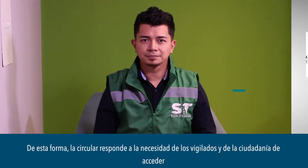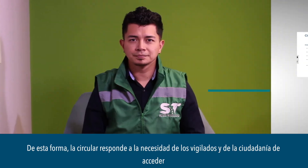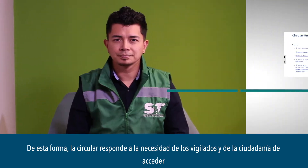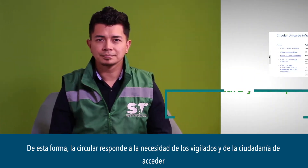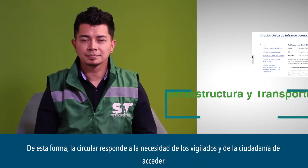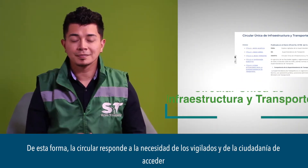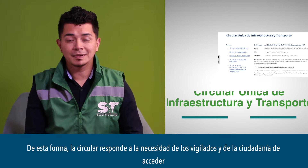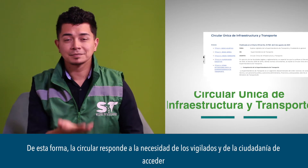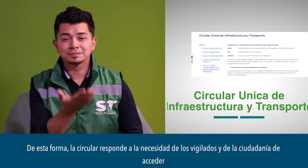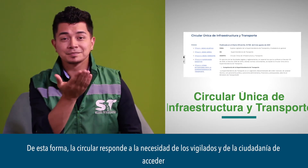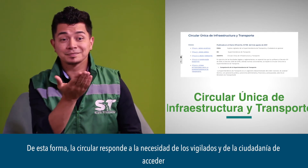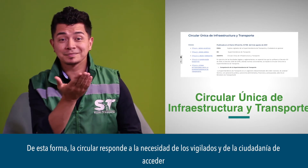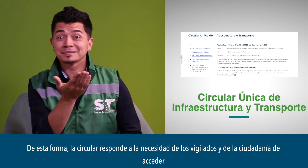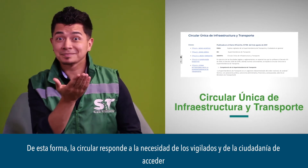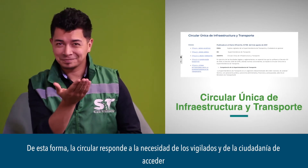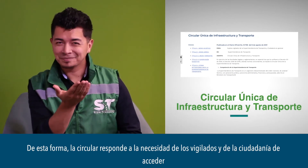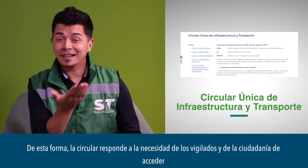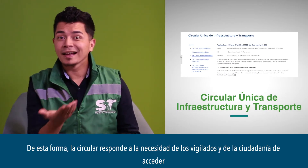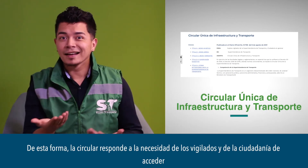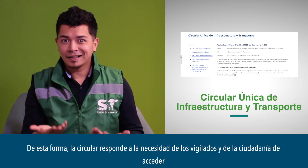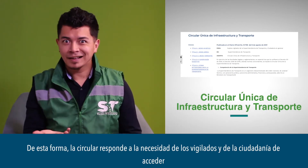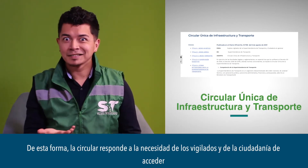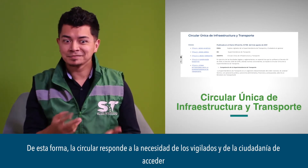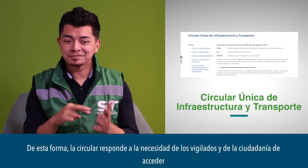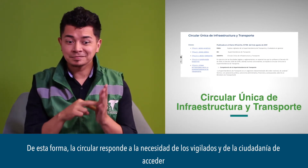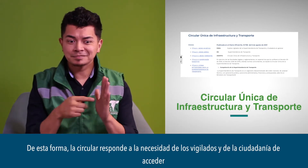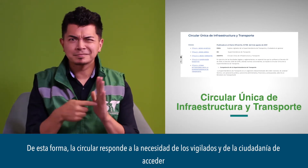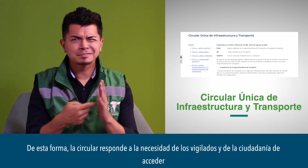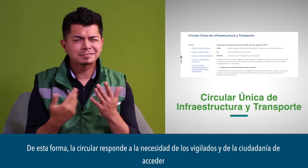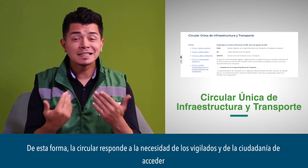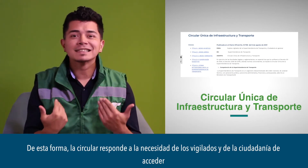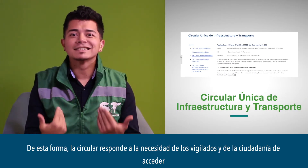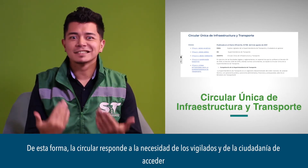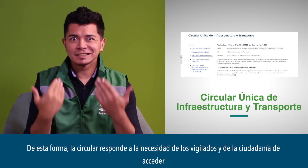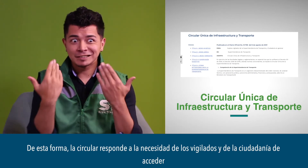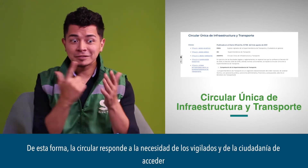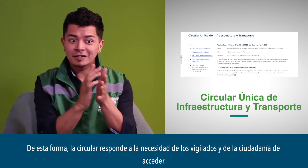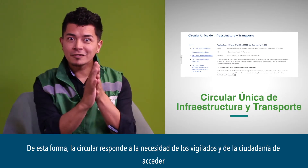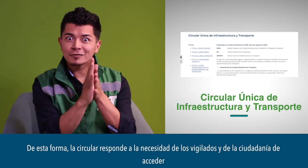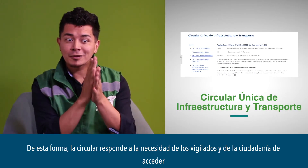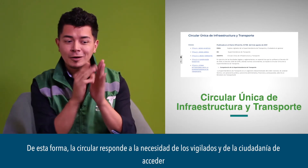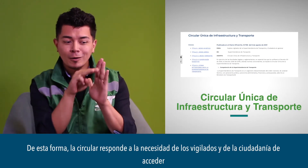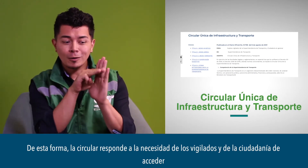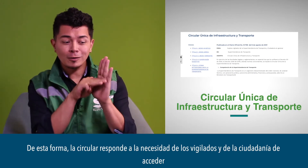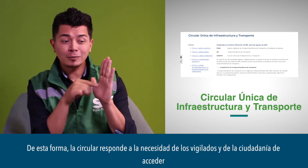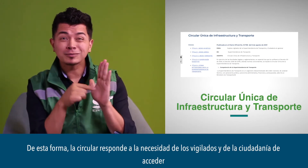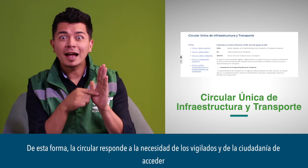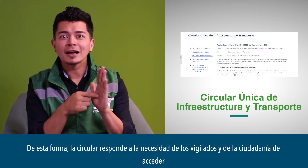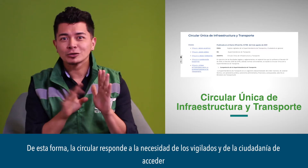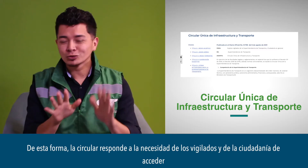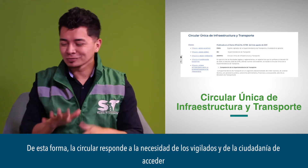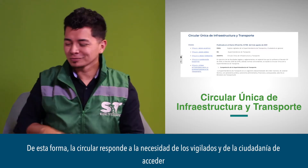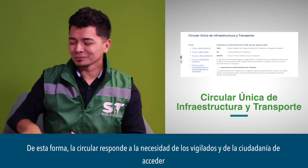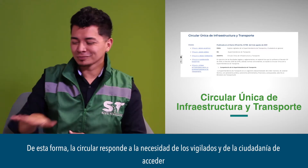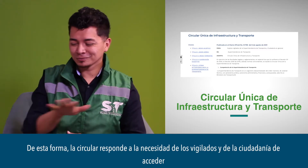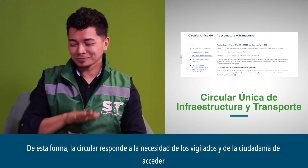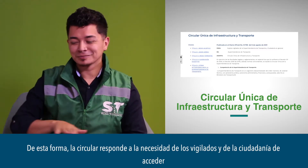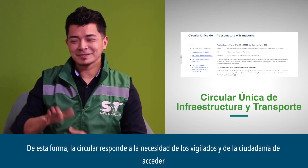De esta forma, la circular responde a la necesidad de los vigilados y de la ciudadanía de acceder de manera